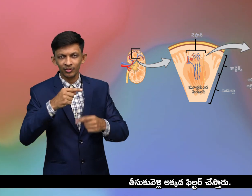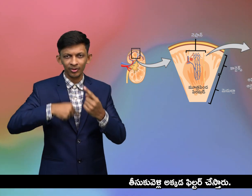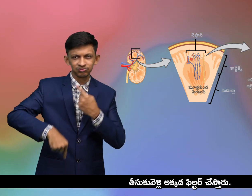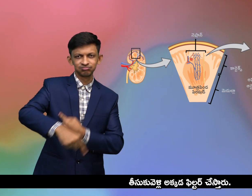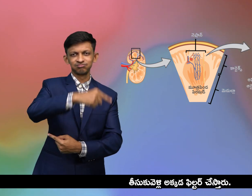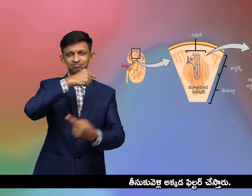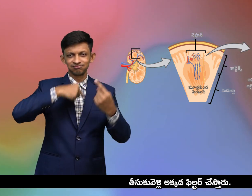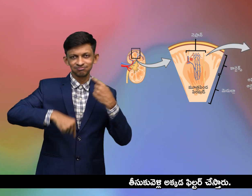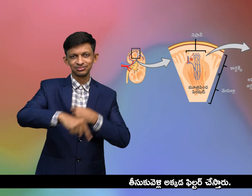చేస్తారు.